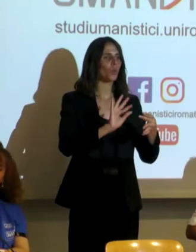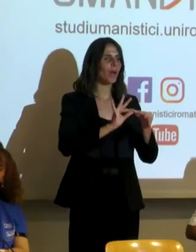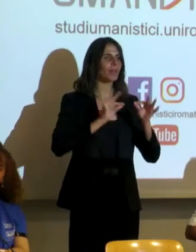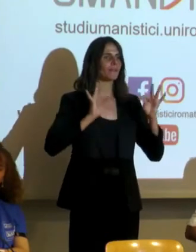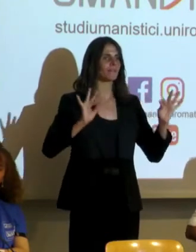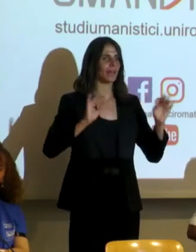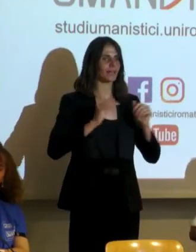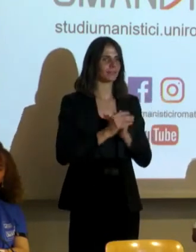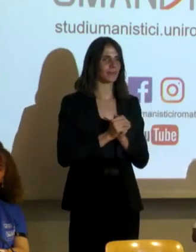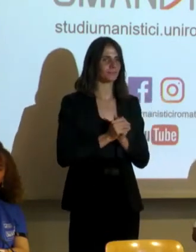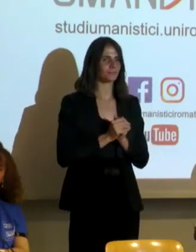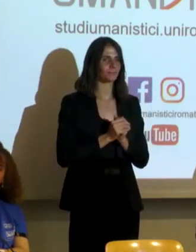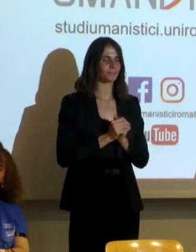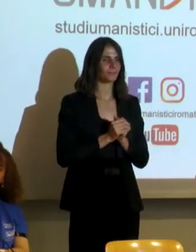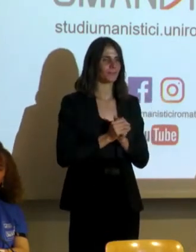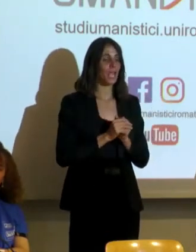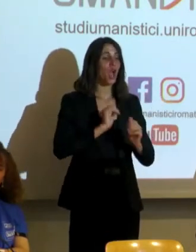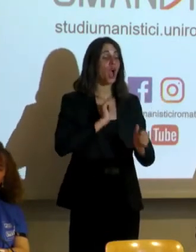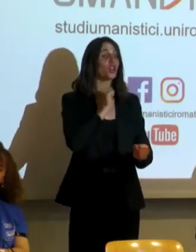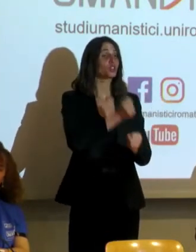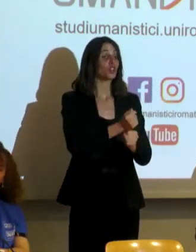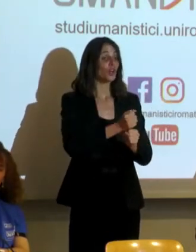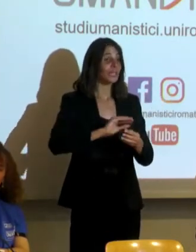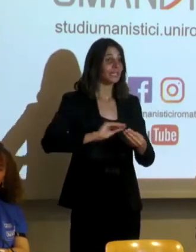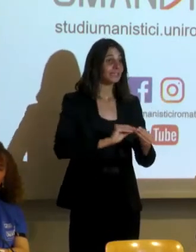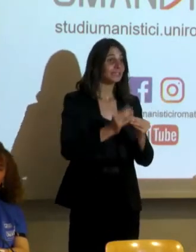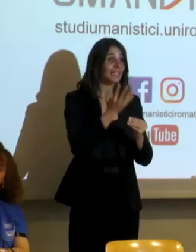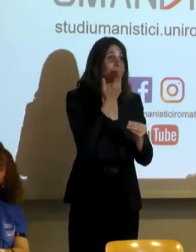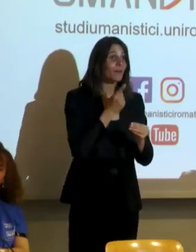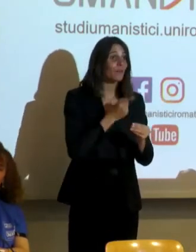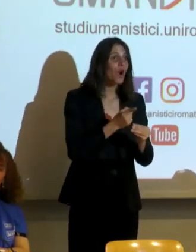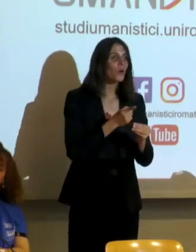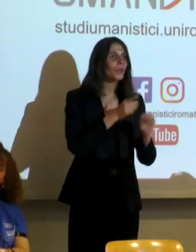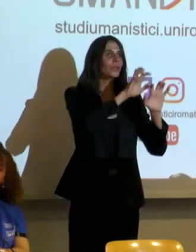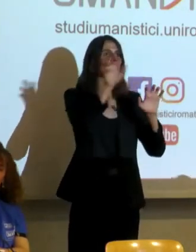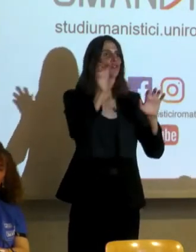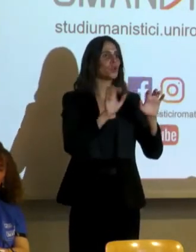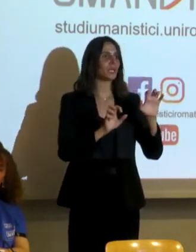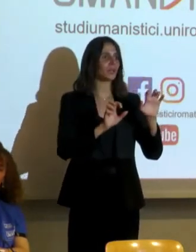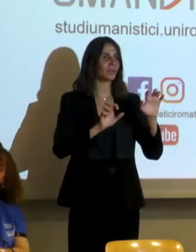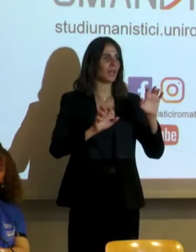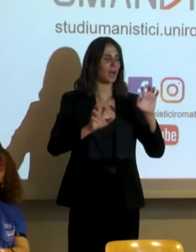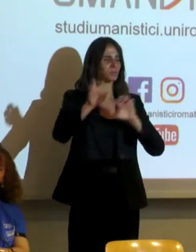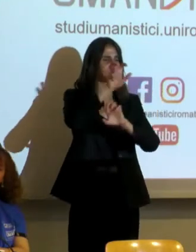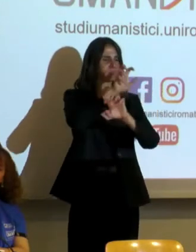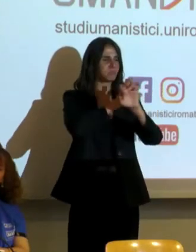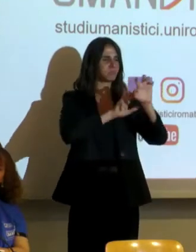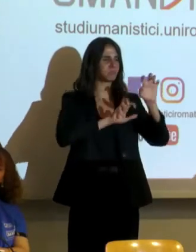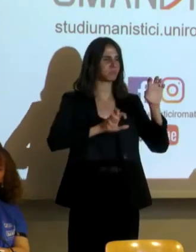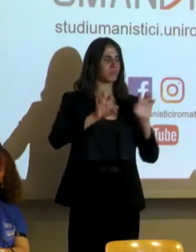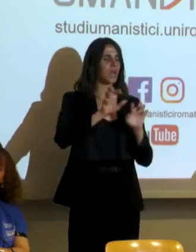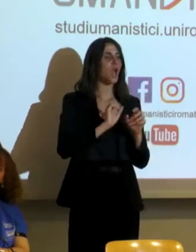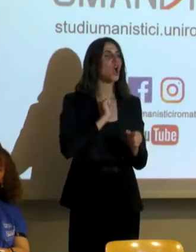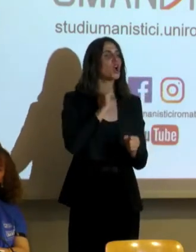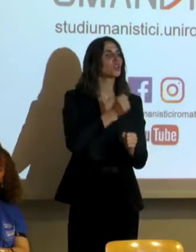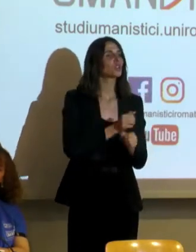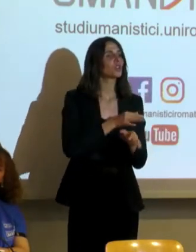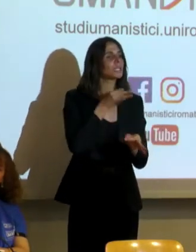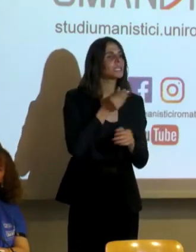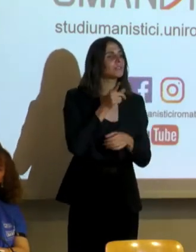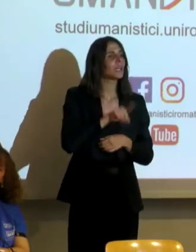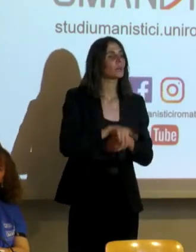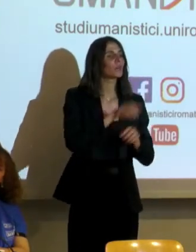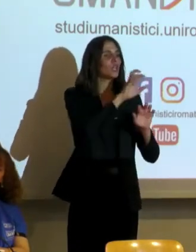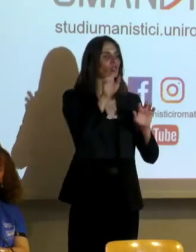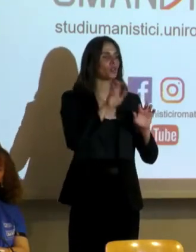per sistemare la storia che si incasina la geografia. Storia significa anche geografia, significa anche antropologia,